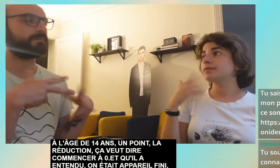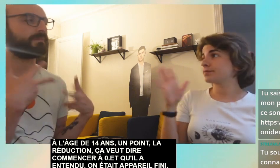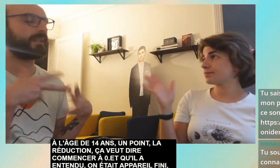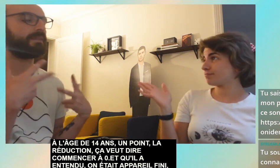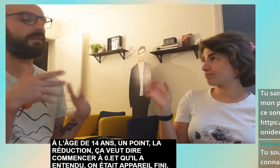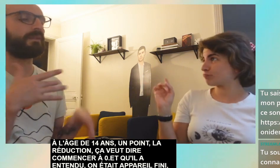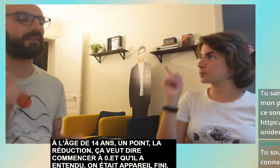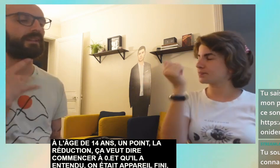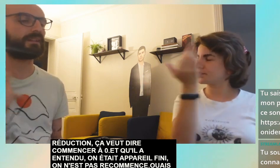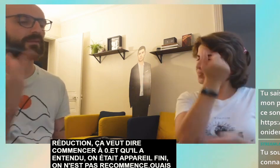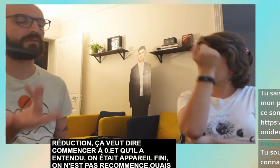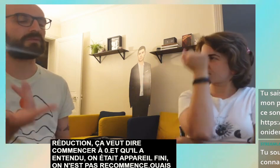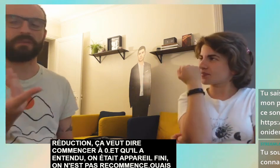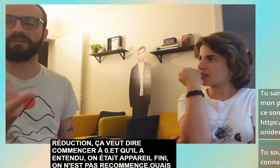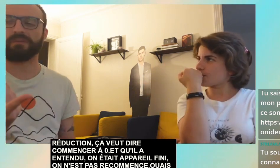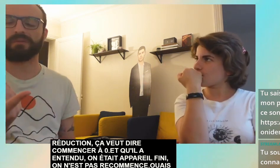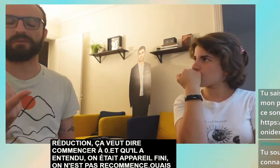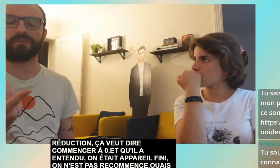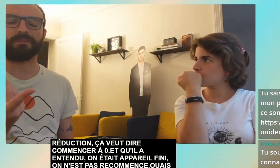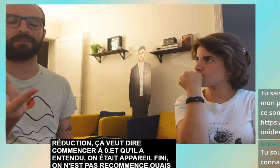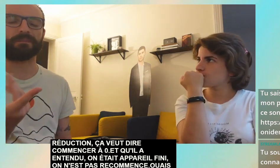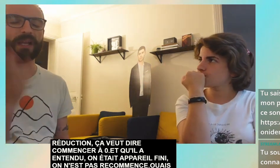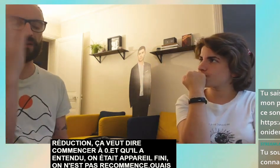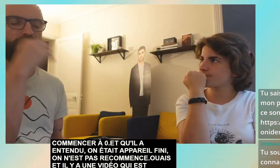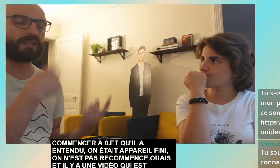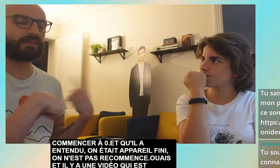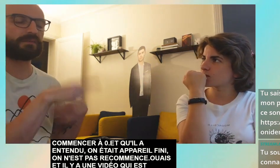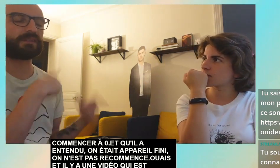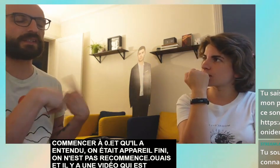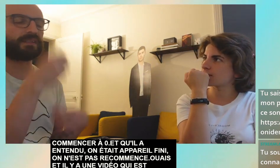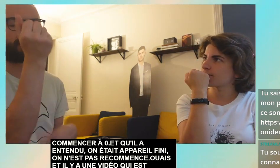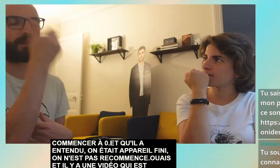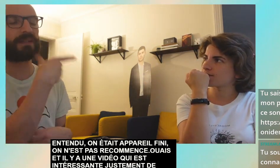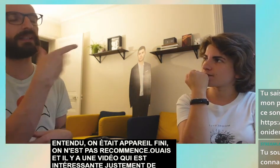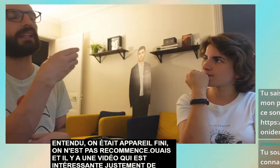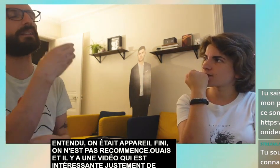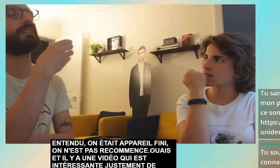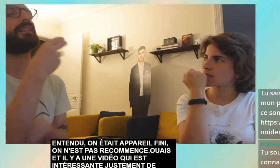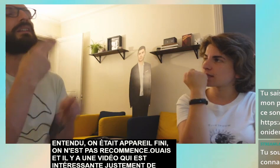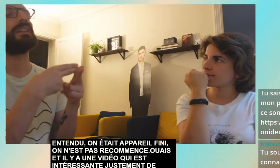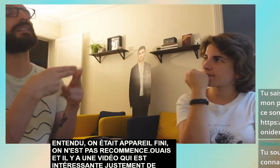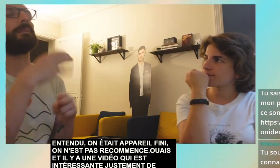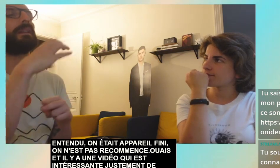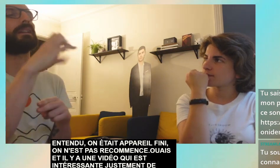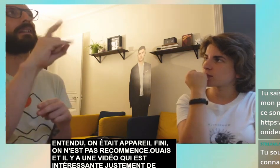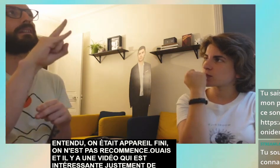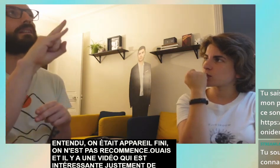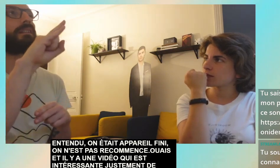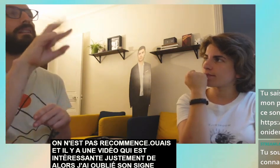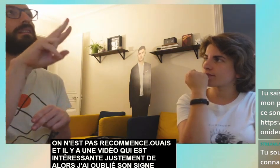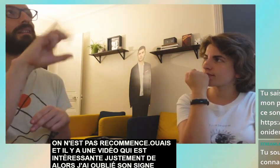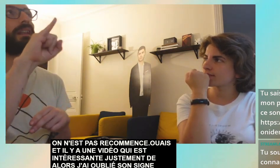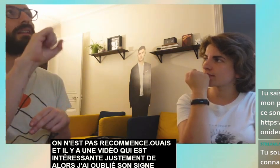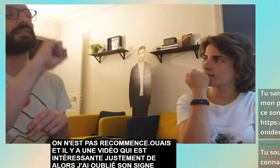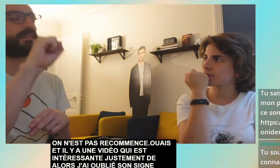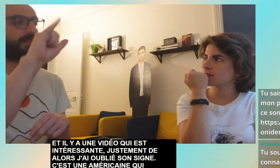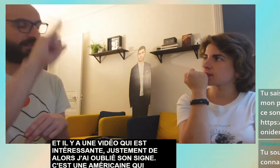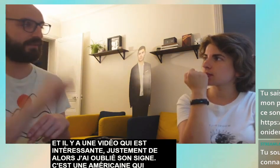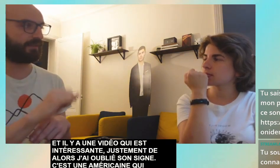Il y a une vidéo qui est intéressante justement de... Alors j'ai oublié son signe, c'est une américaine qui s'appelle Chrissy, et